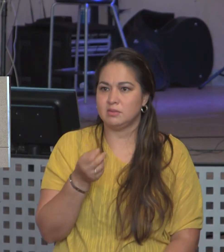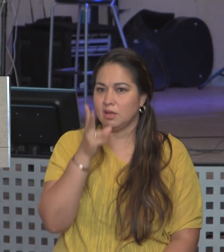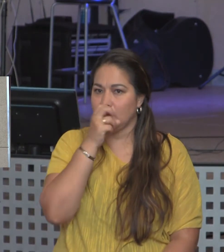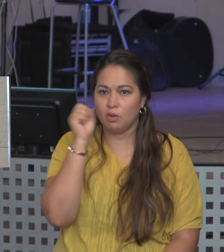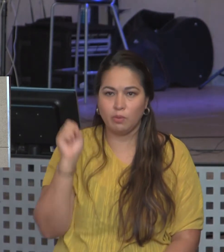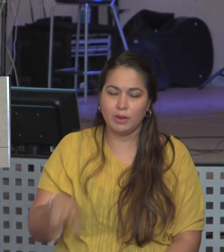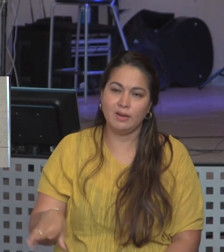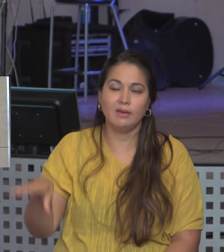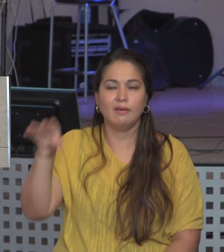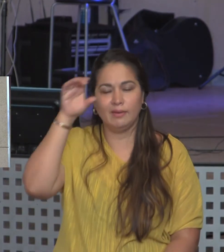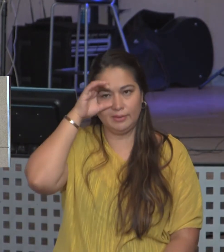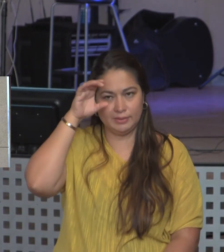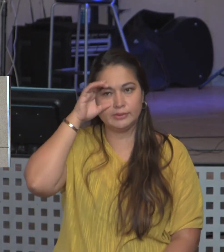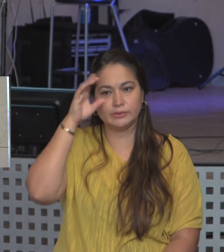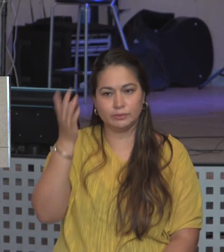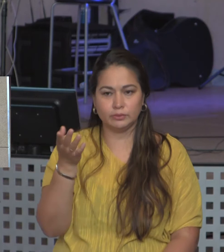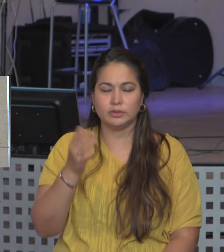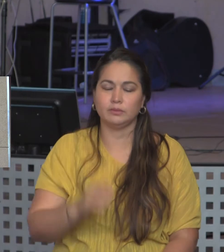estamos ahí, ¿eh?